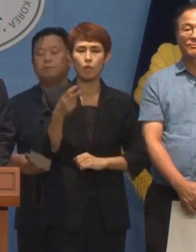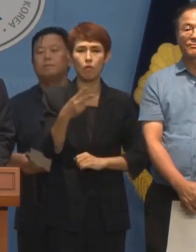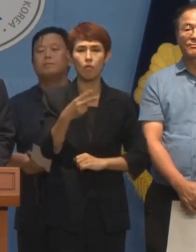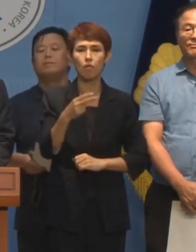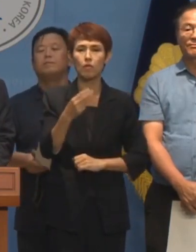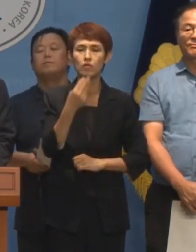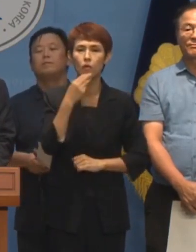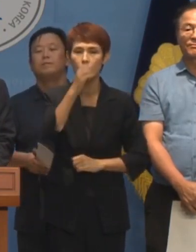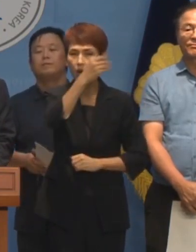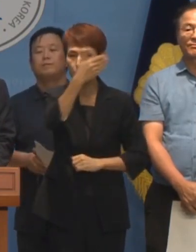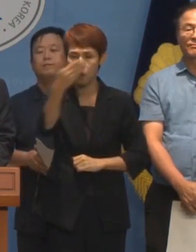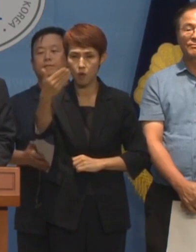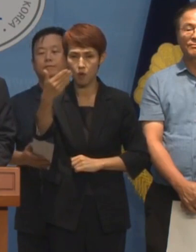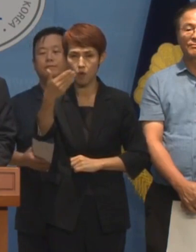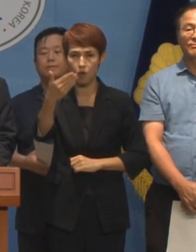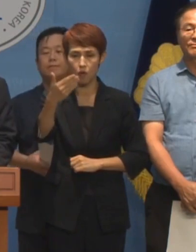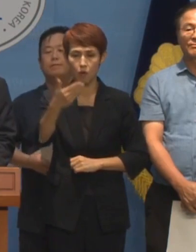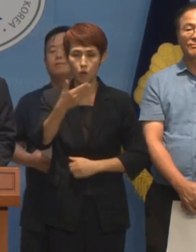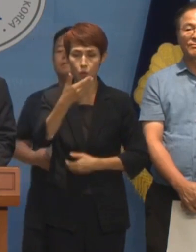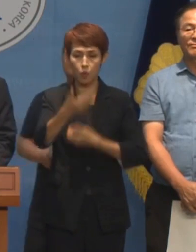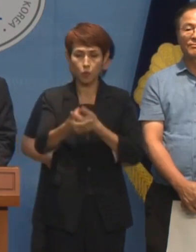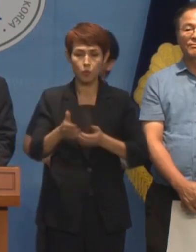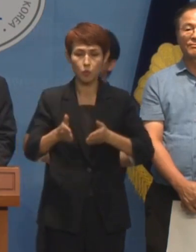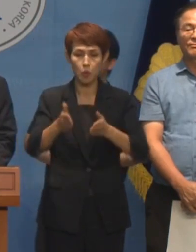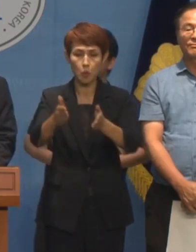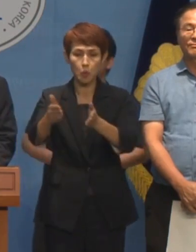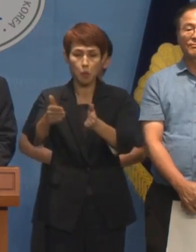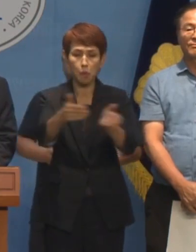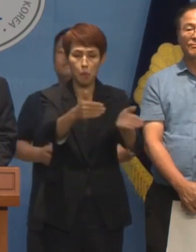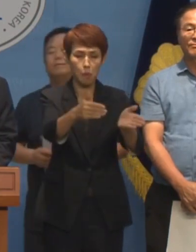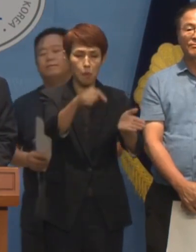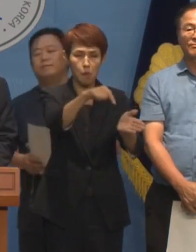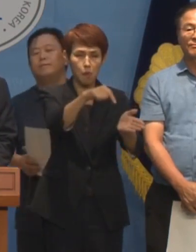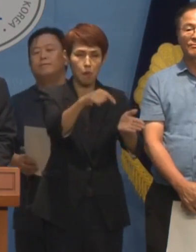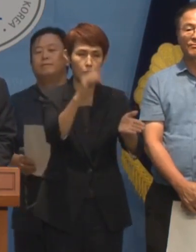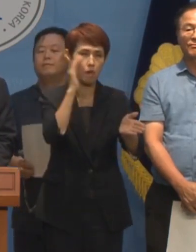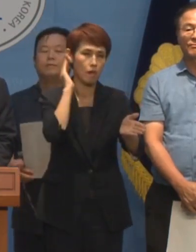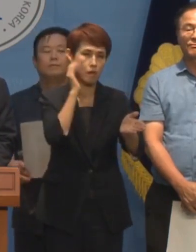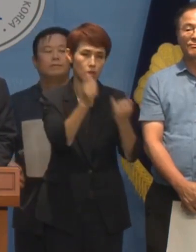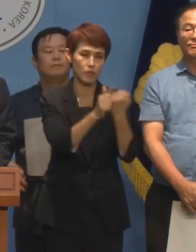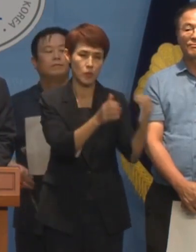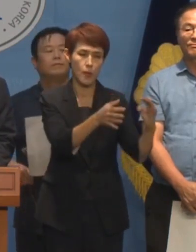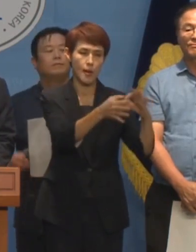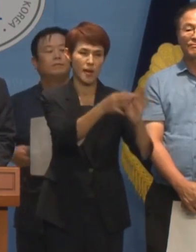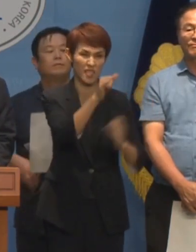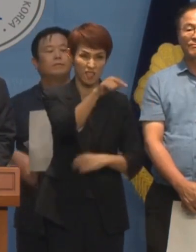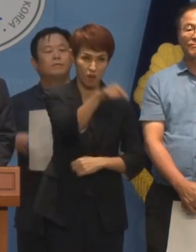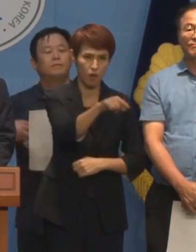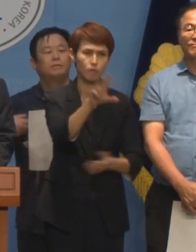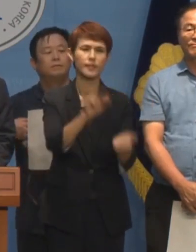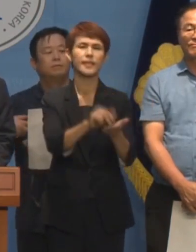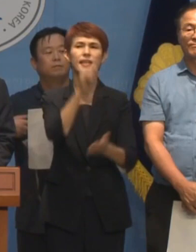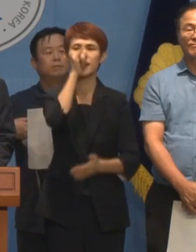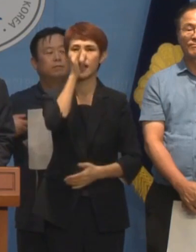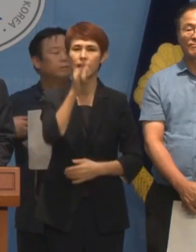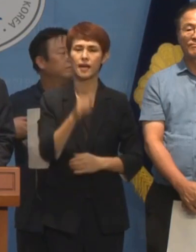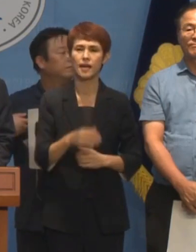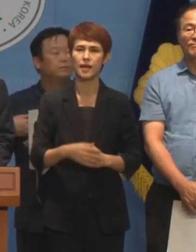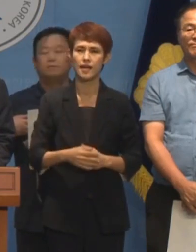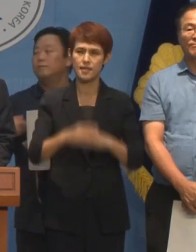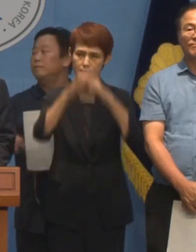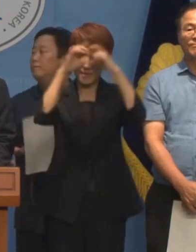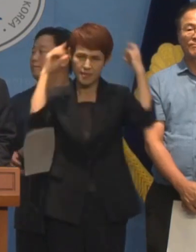고속도로의 종점이 김건희 여사 처가 땅 지점으로 변경된 부분에 대해서 문제를 제기하면서